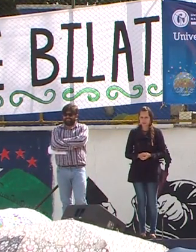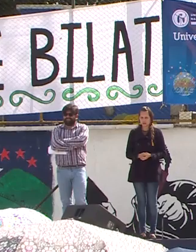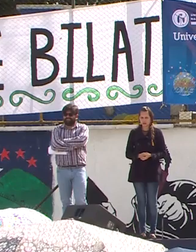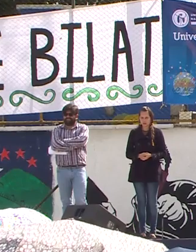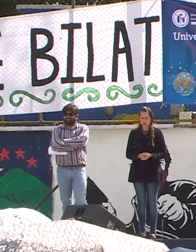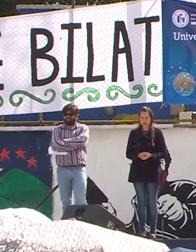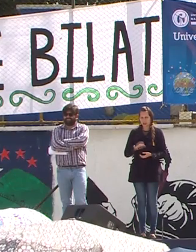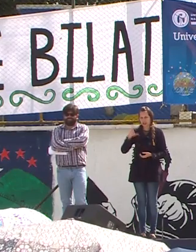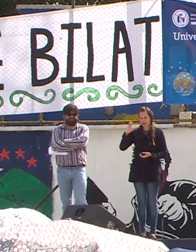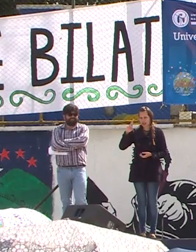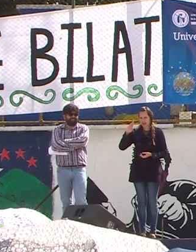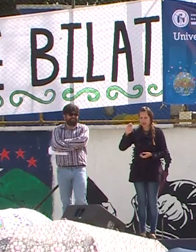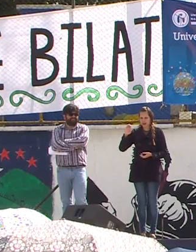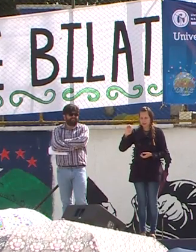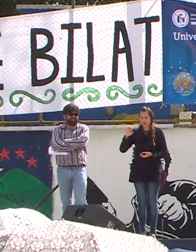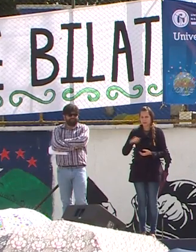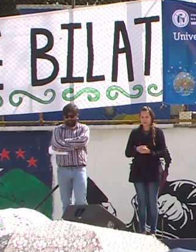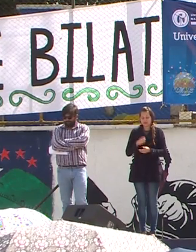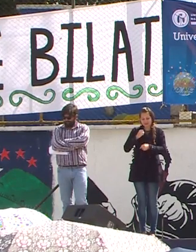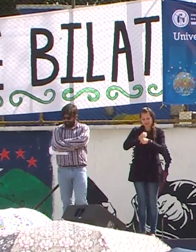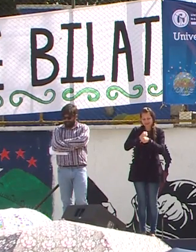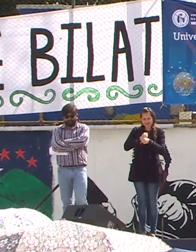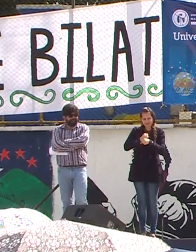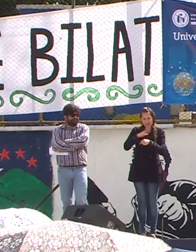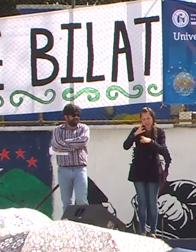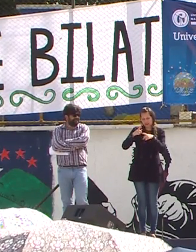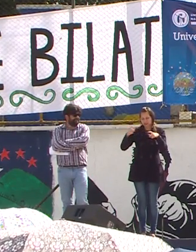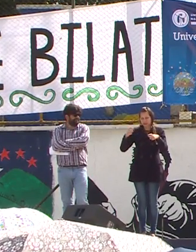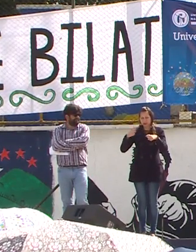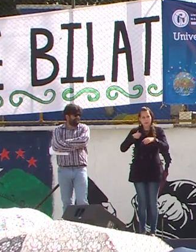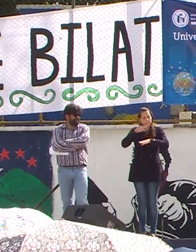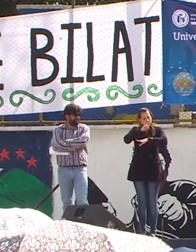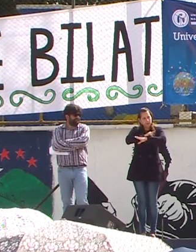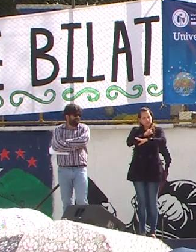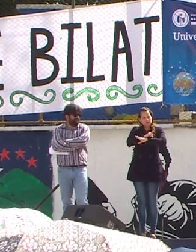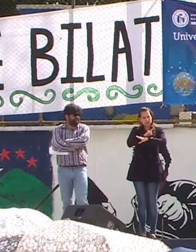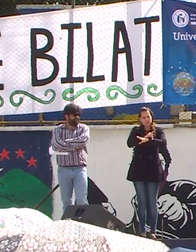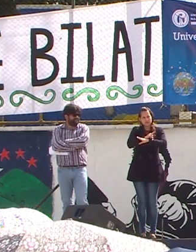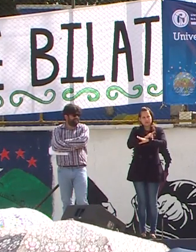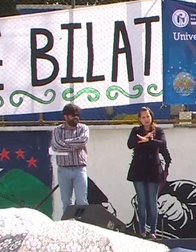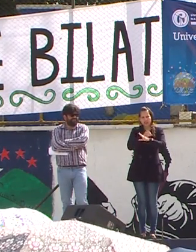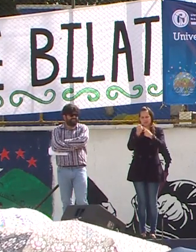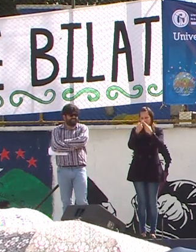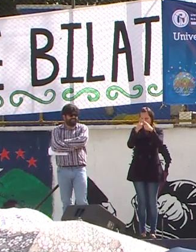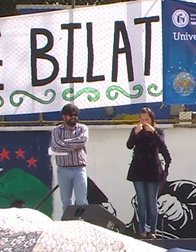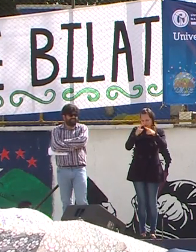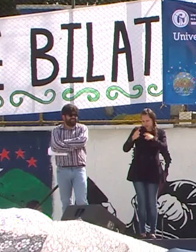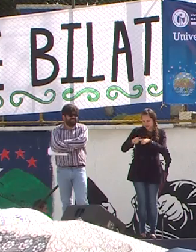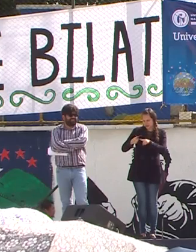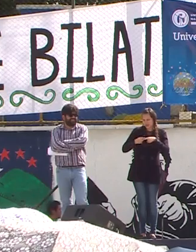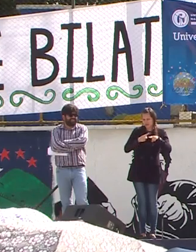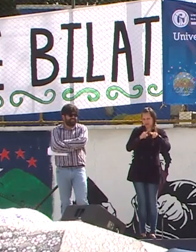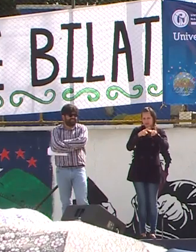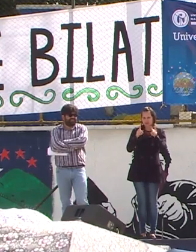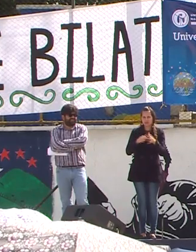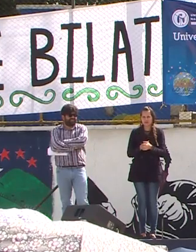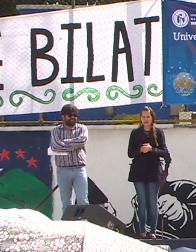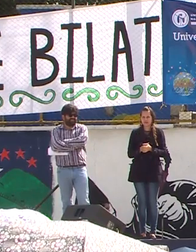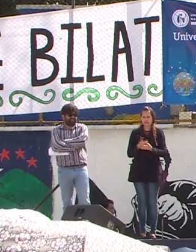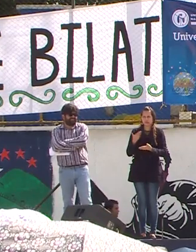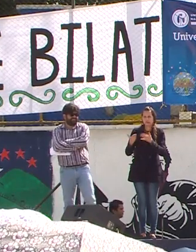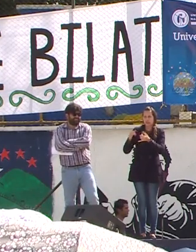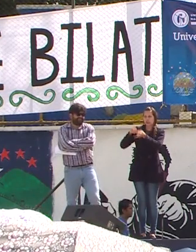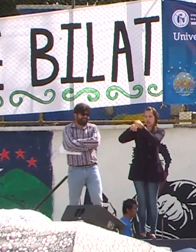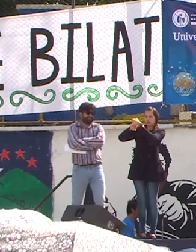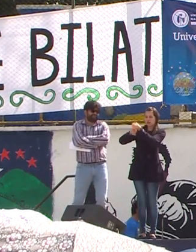Trabajamos en la ampliación del número de monitorías en todos los órdenes, pero dependemos